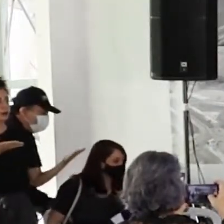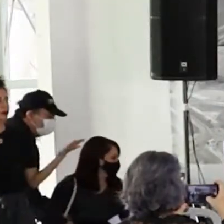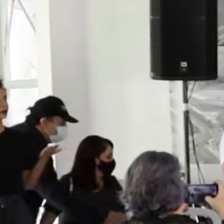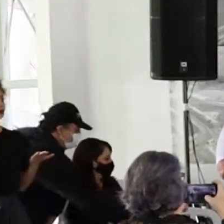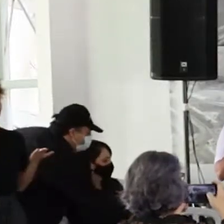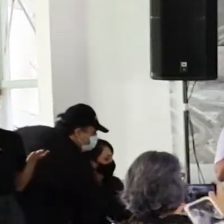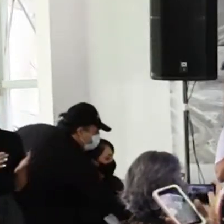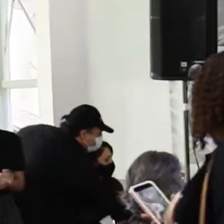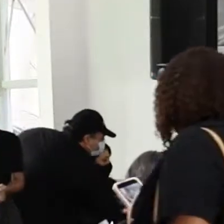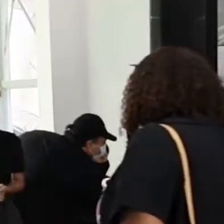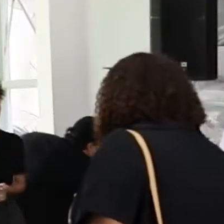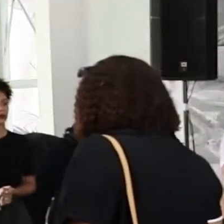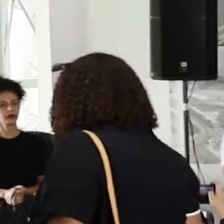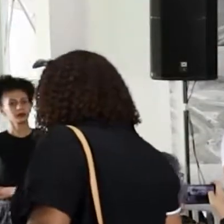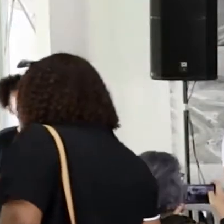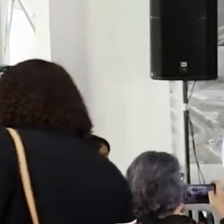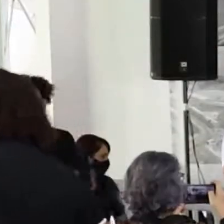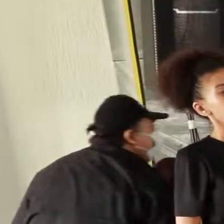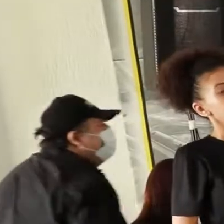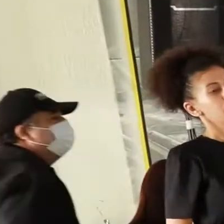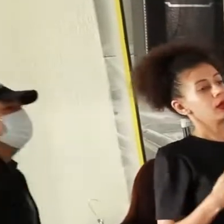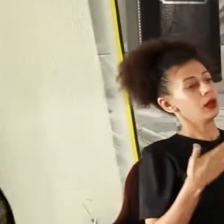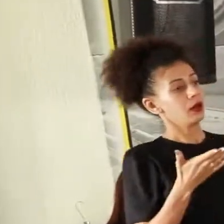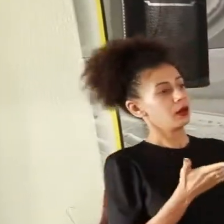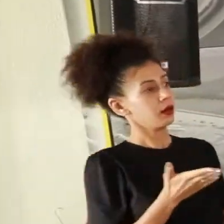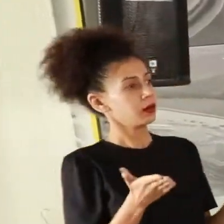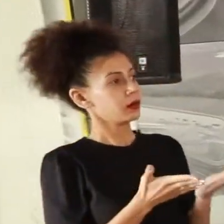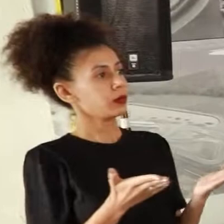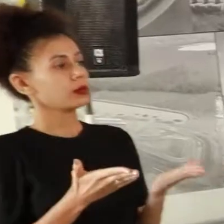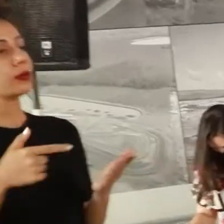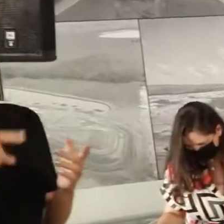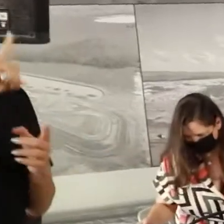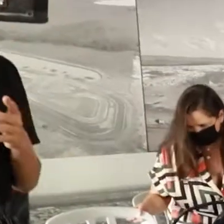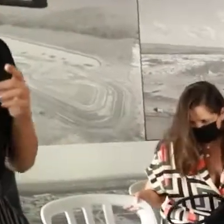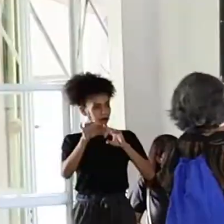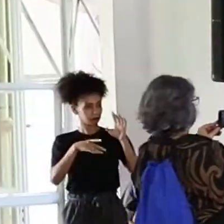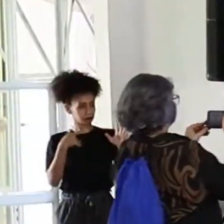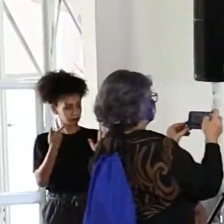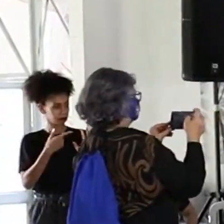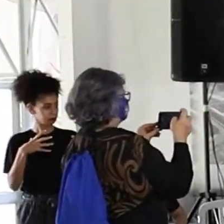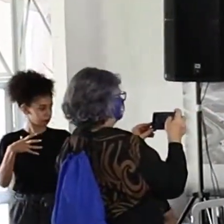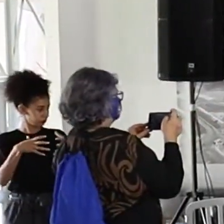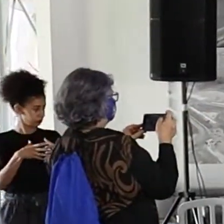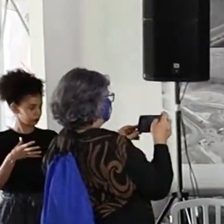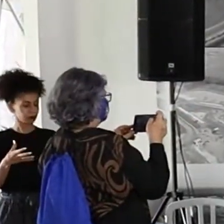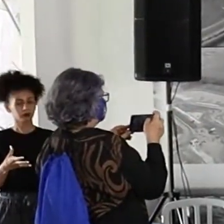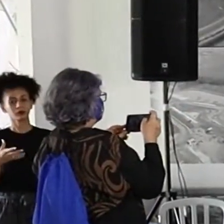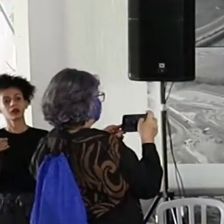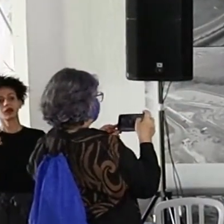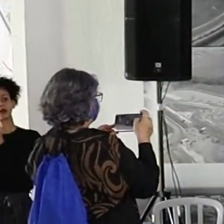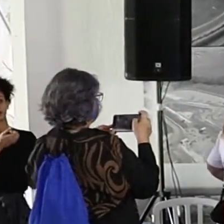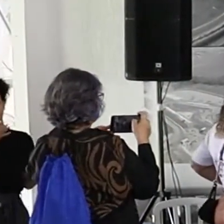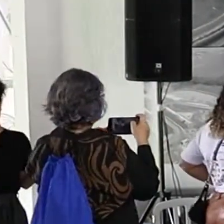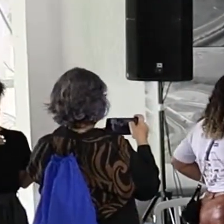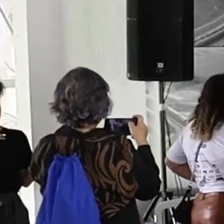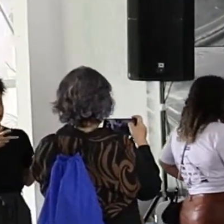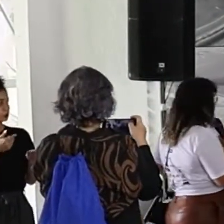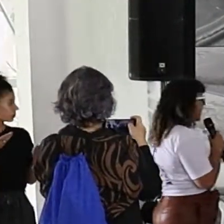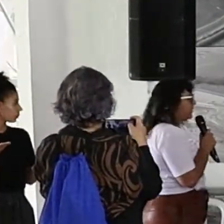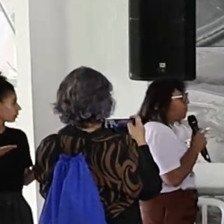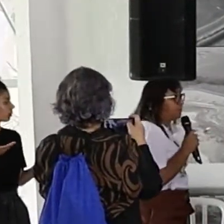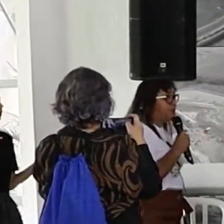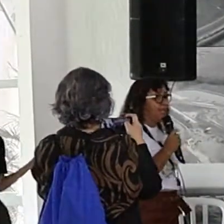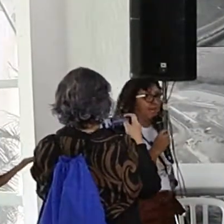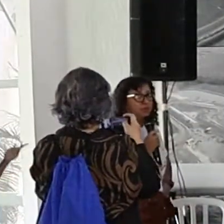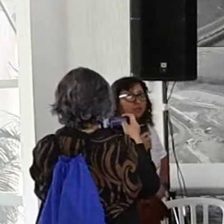todos bom acho que hoje é um dia muito importante para nossa equipe é queria deixar claro que a